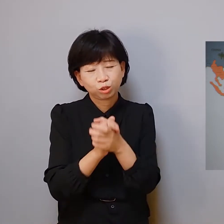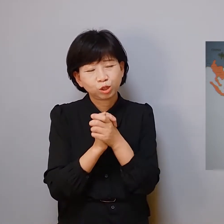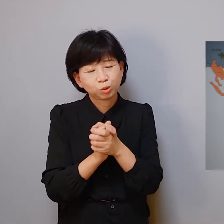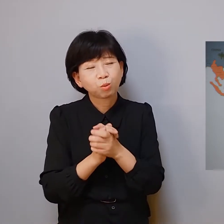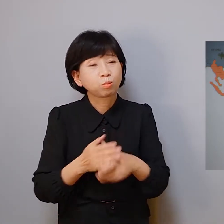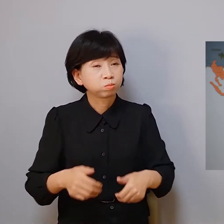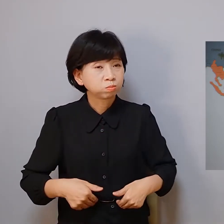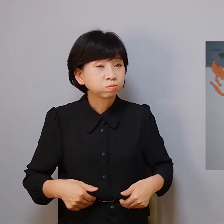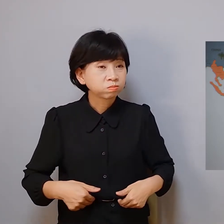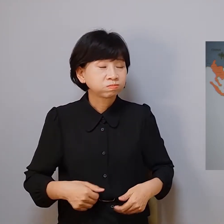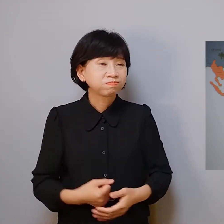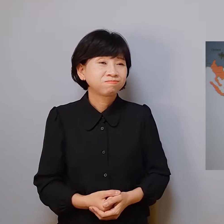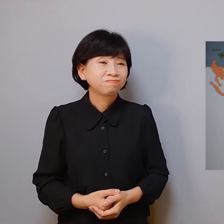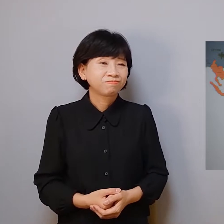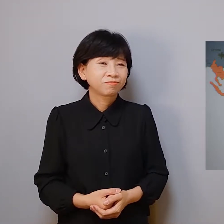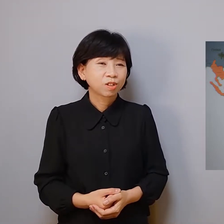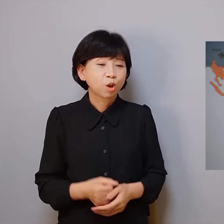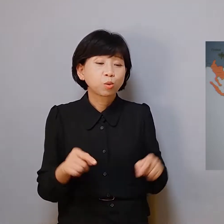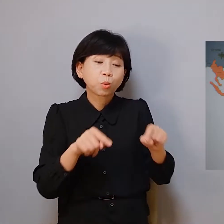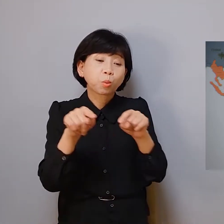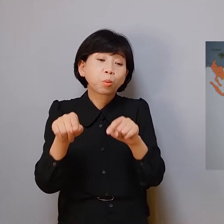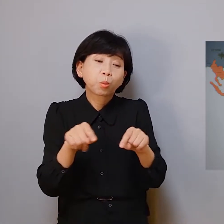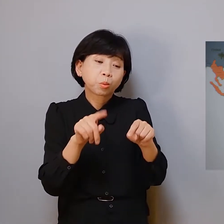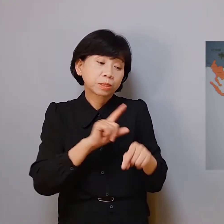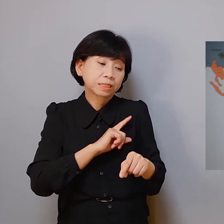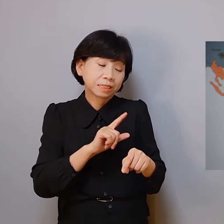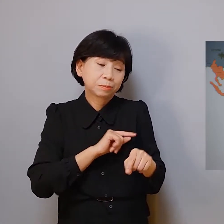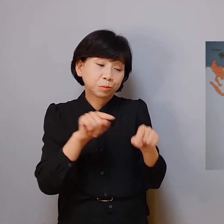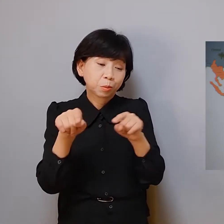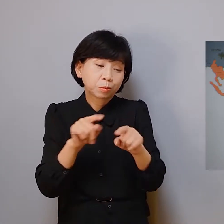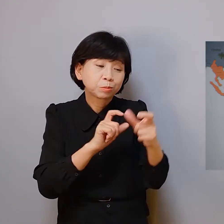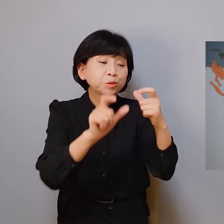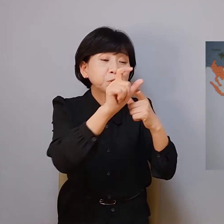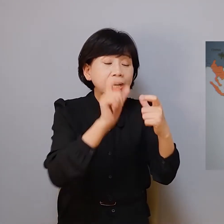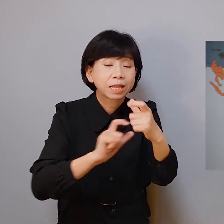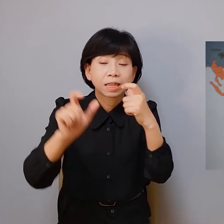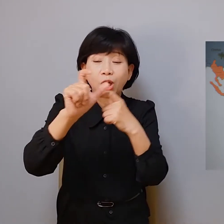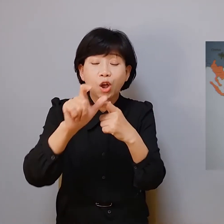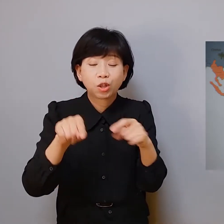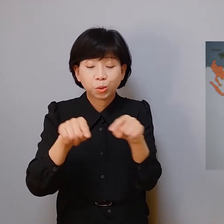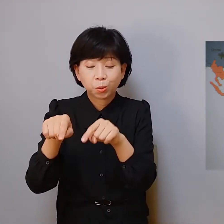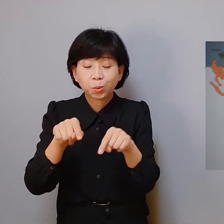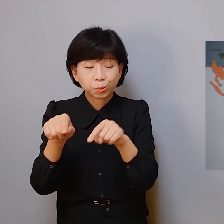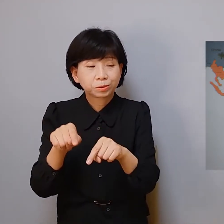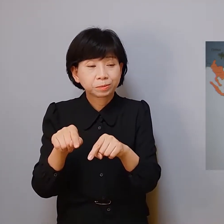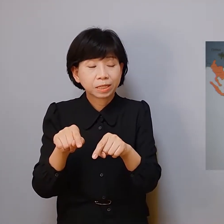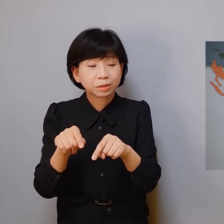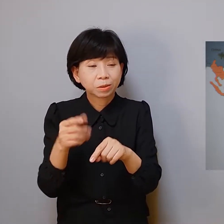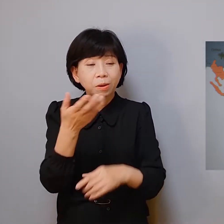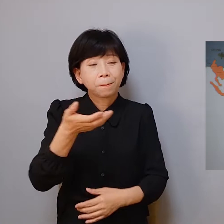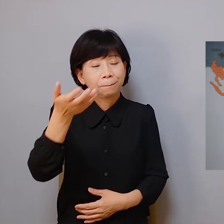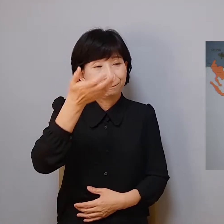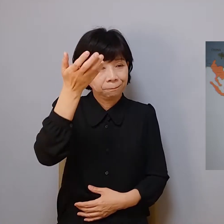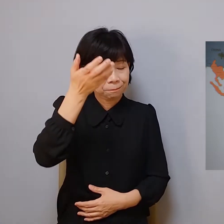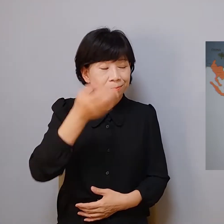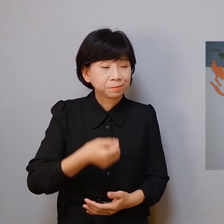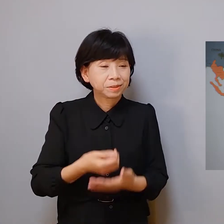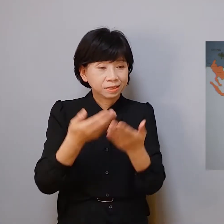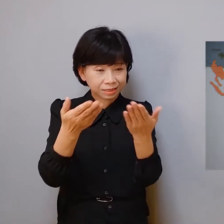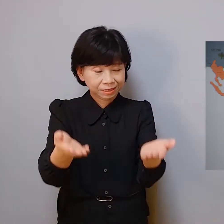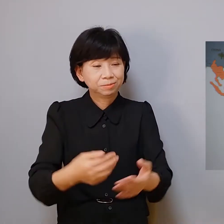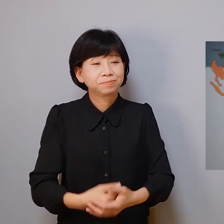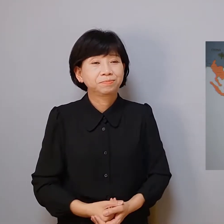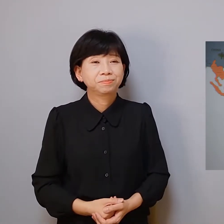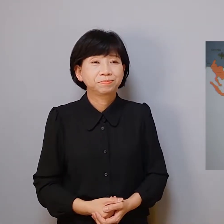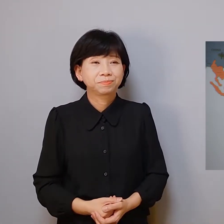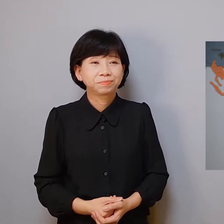그 녹음 파일을 계속 이렇게 업그레이드를 제가 좀 하겠습니다. 그래서 여러분 같이 기도하기를 원하는 우리 가족들이나 또